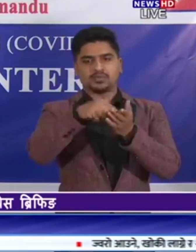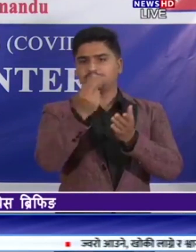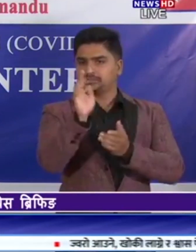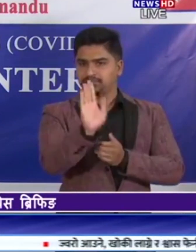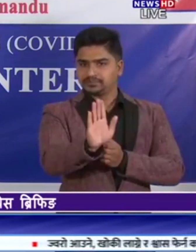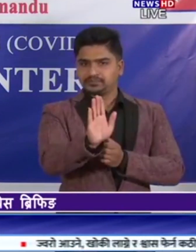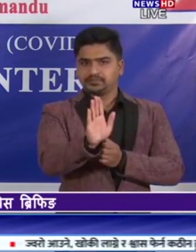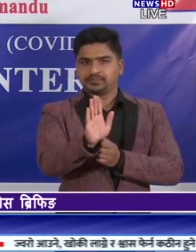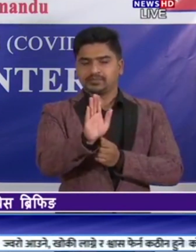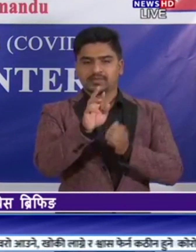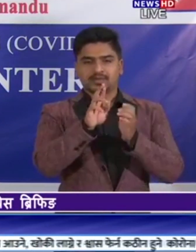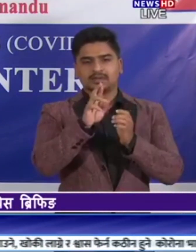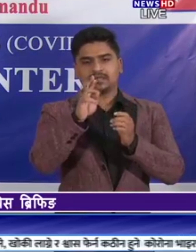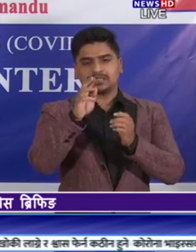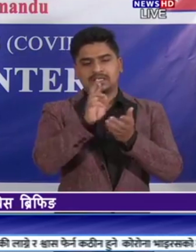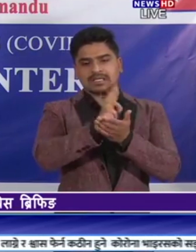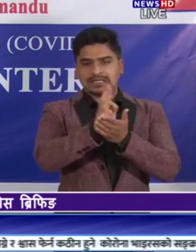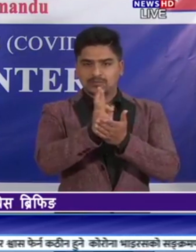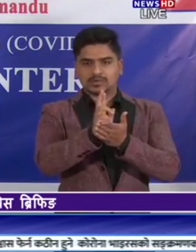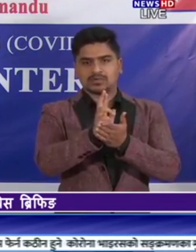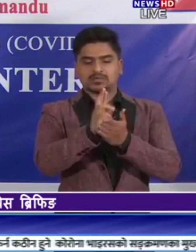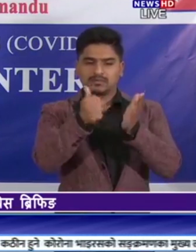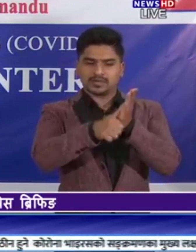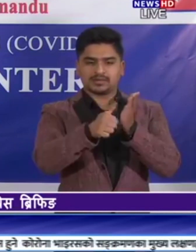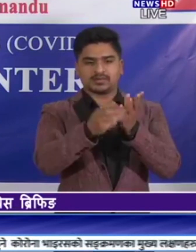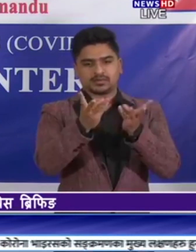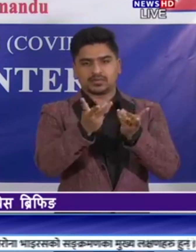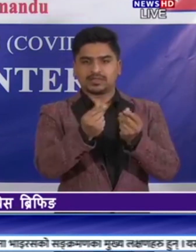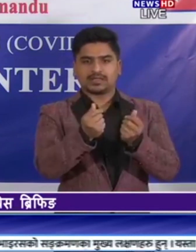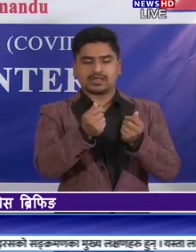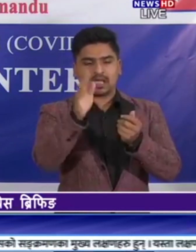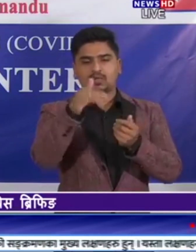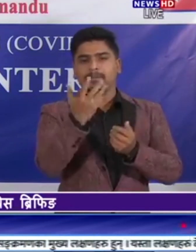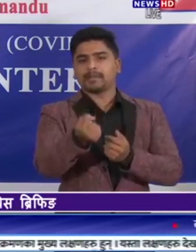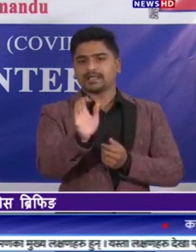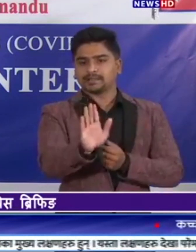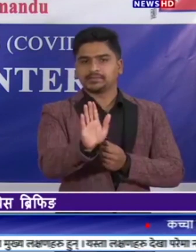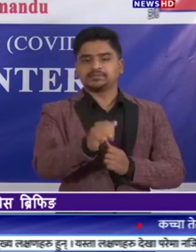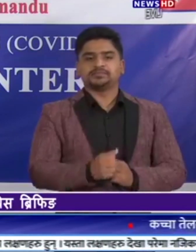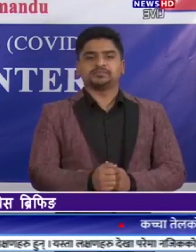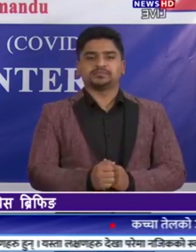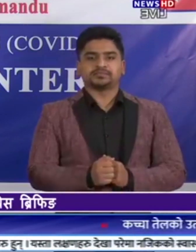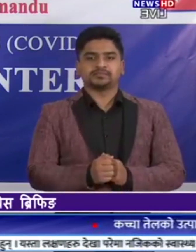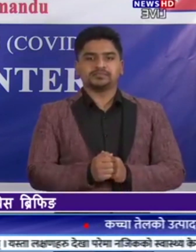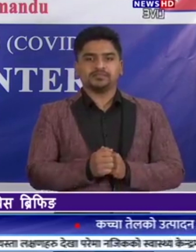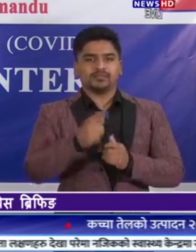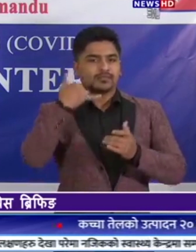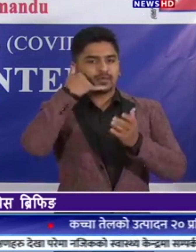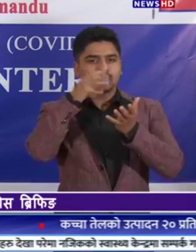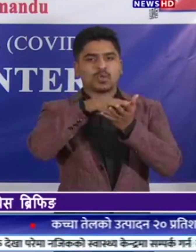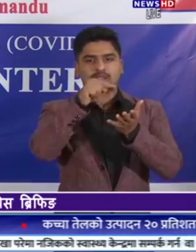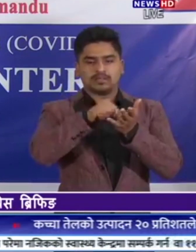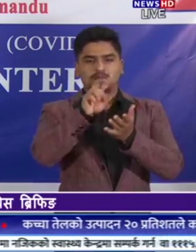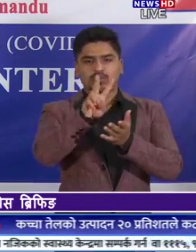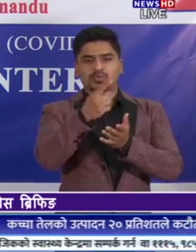को छा, नतिजार रो रिपोर्ट को परिक्षन को संख्या छाई, आउना बागी छा, कॉल सेंटर मा,